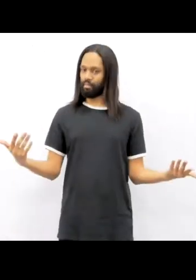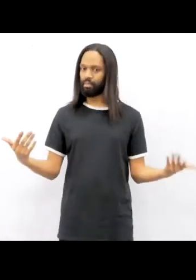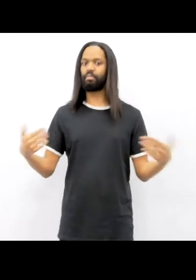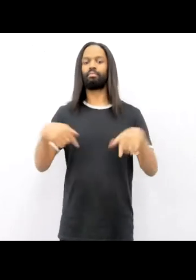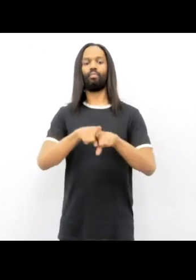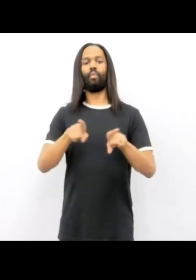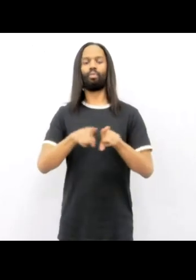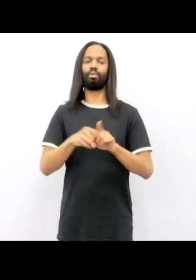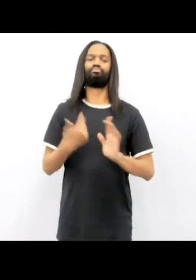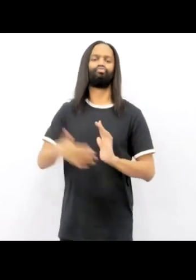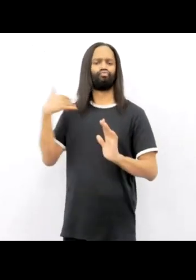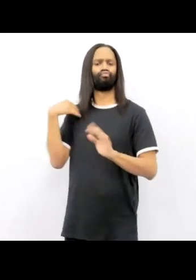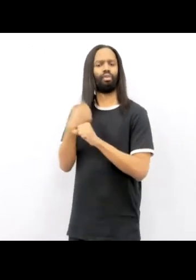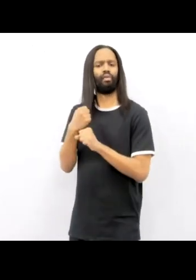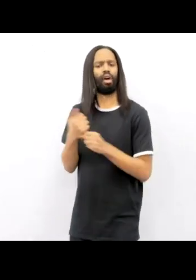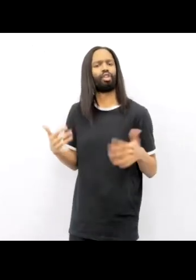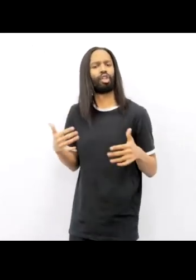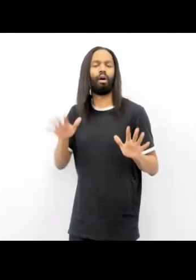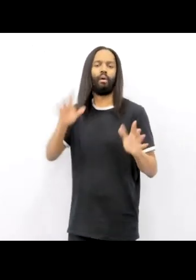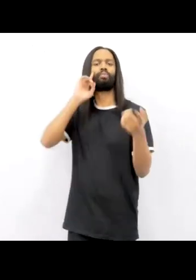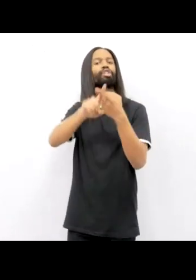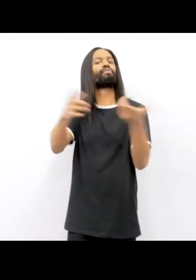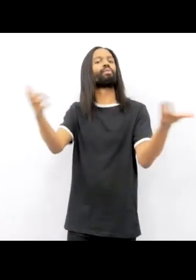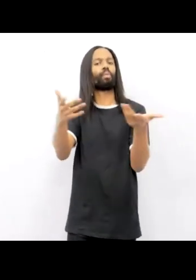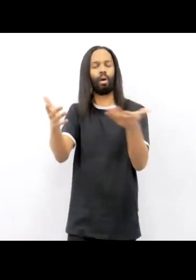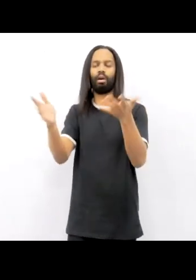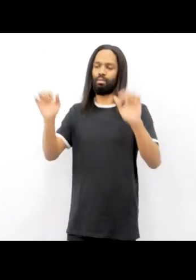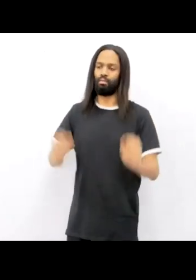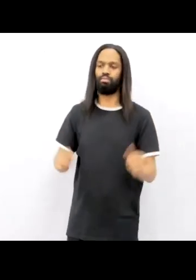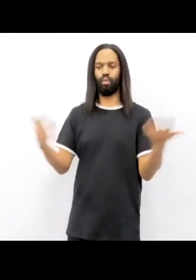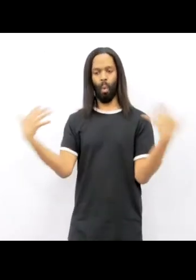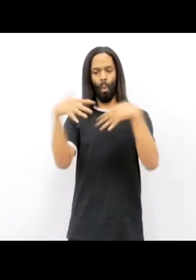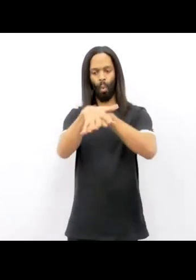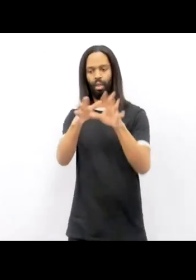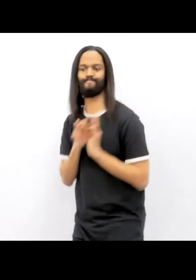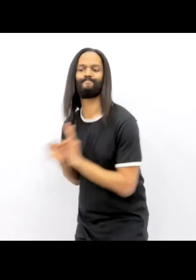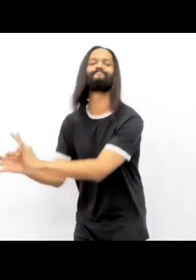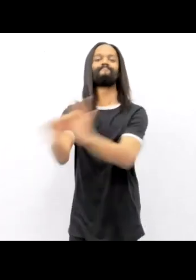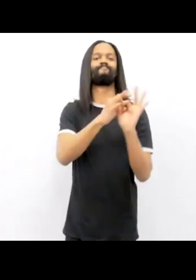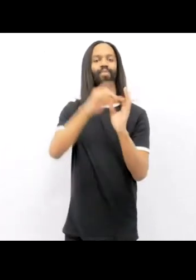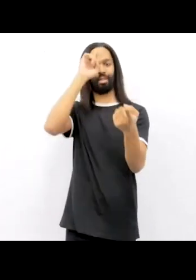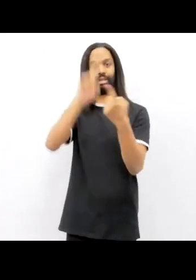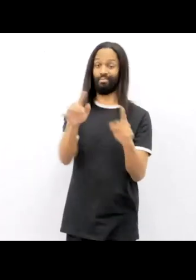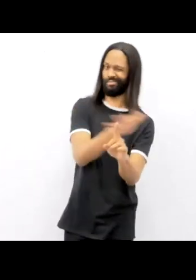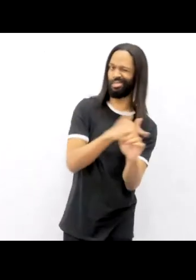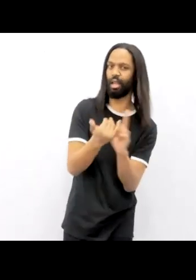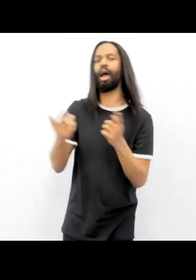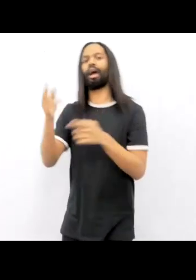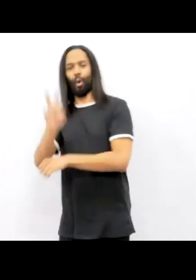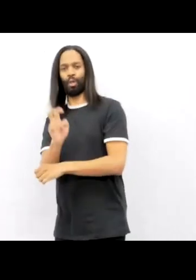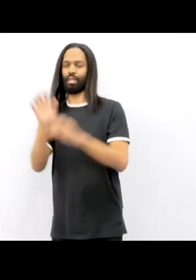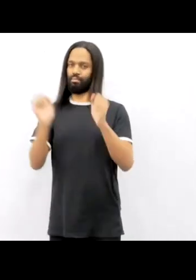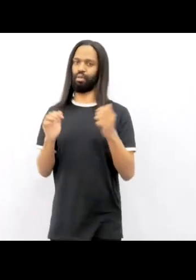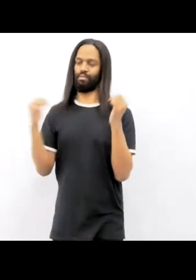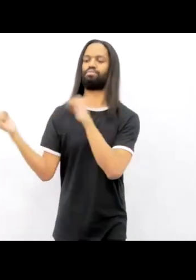déjà ensemble pour qu'il y une unité urbaine, une harmonie et un objectif, notamment social et écologique, partagé. Dans